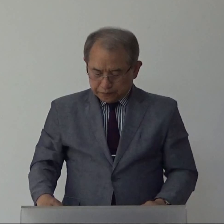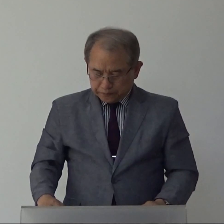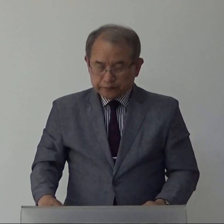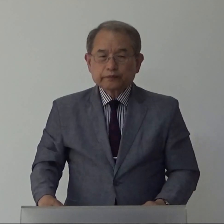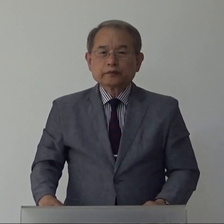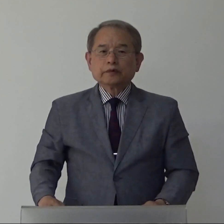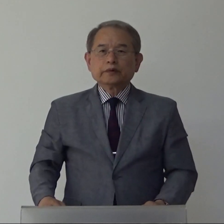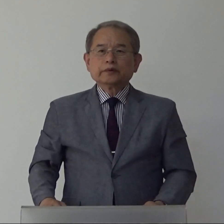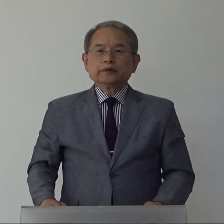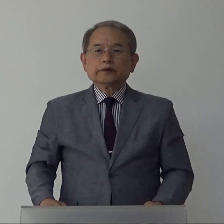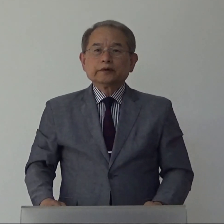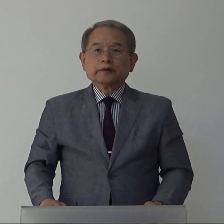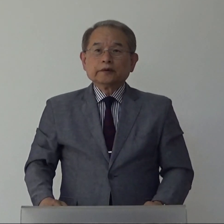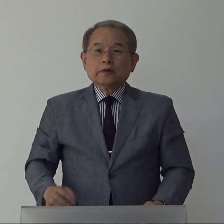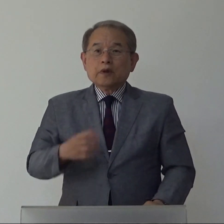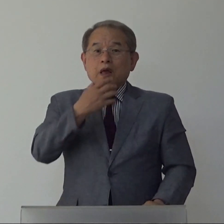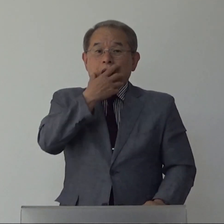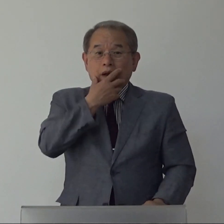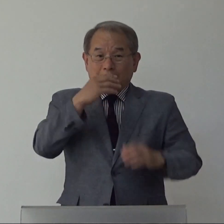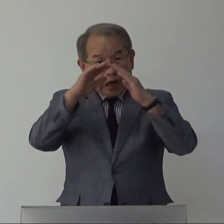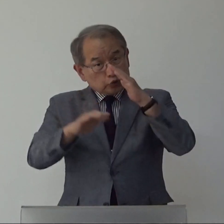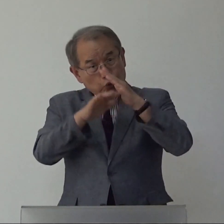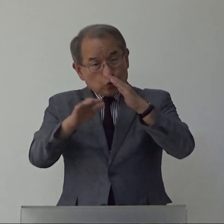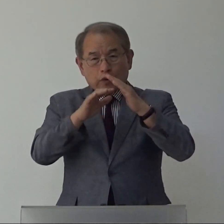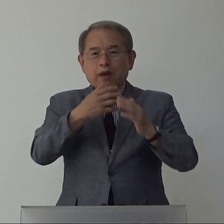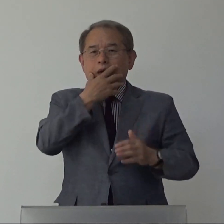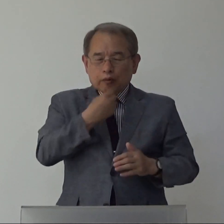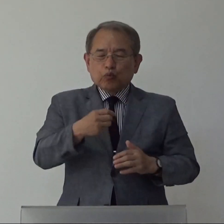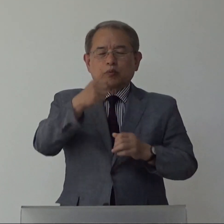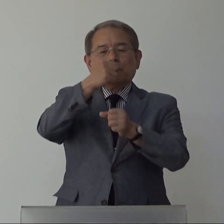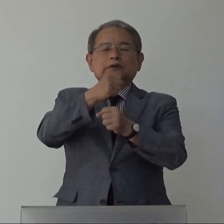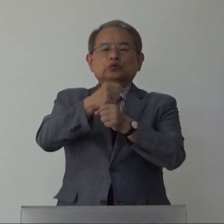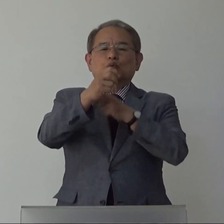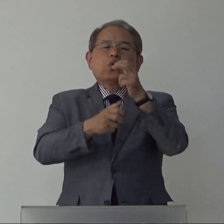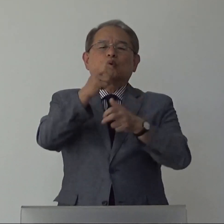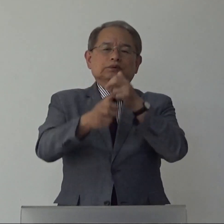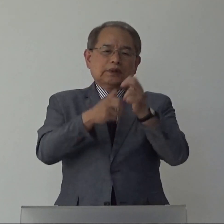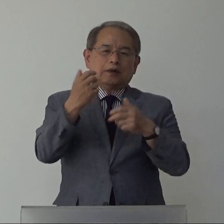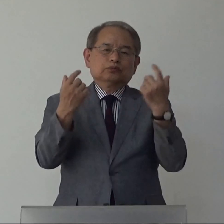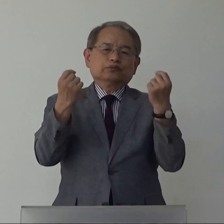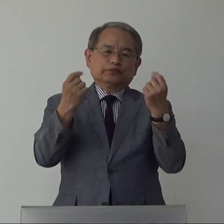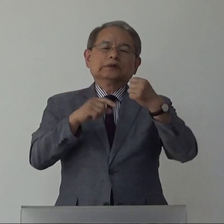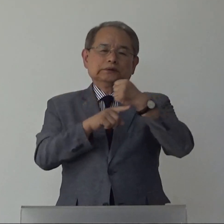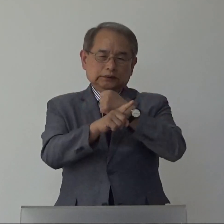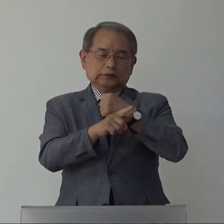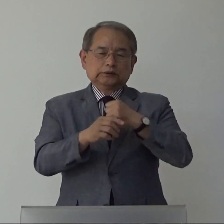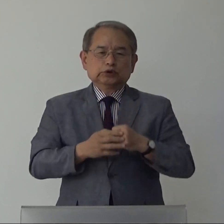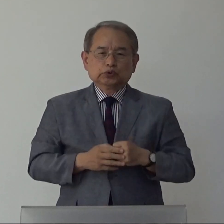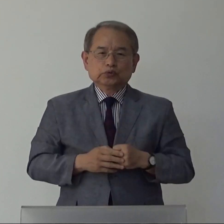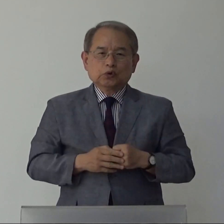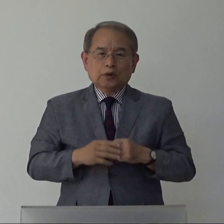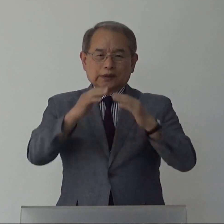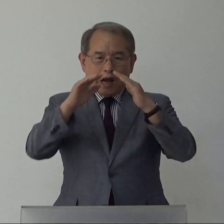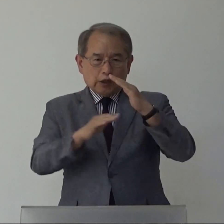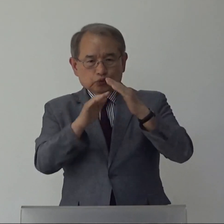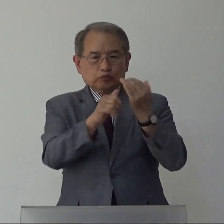자연적으로 찾아오지 않는다는 것입니다. 가정은 행복을 만드는